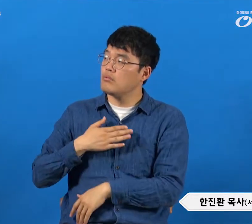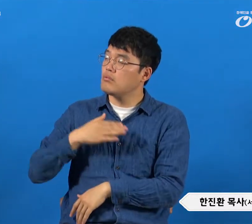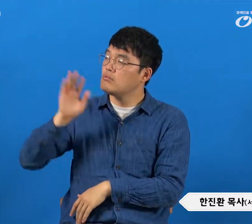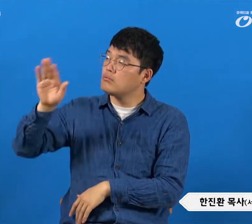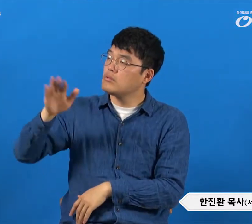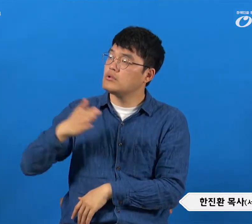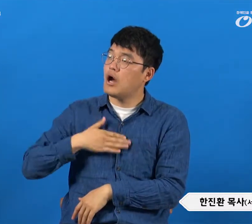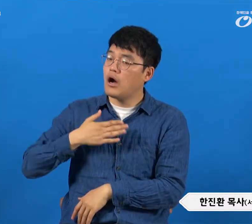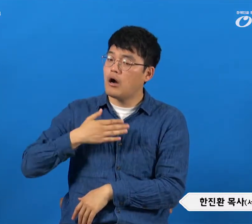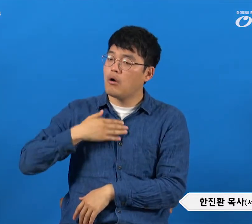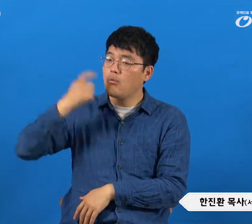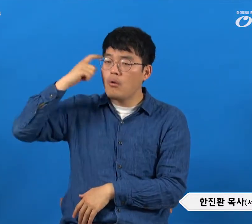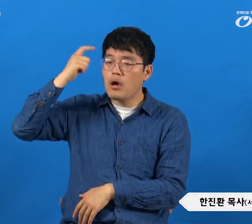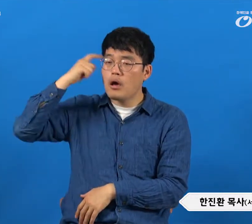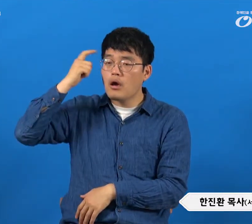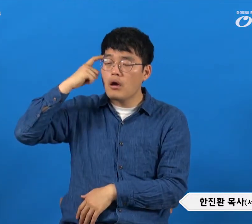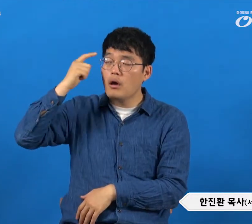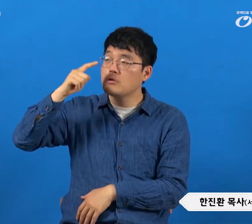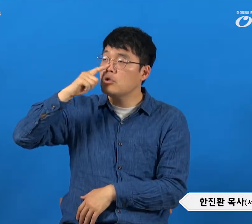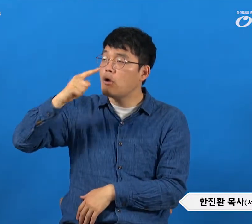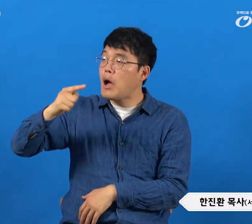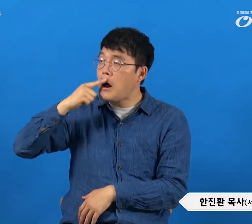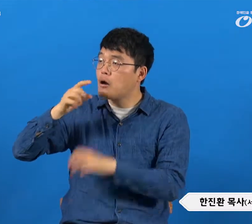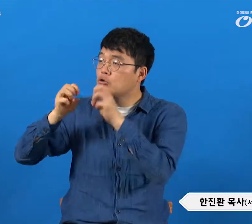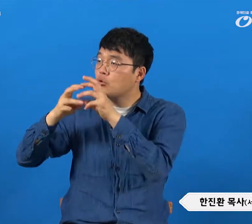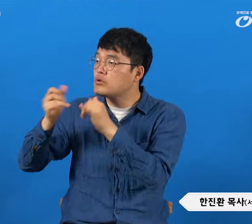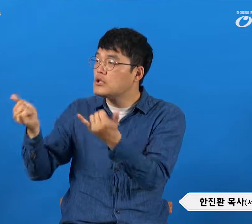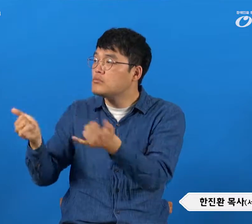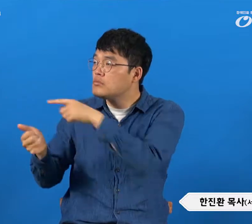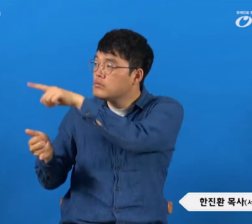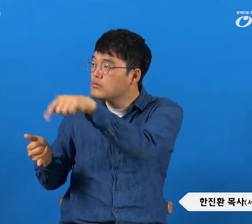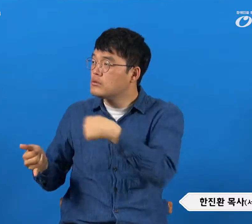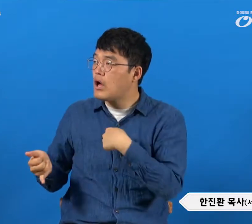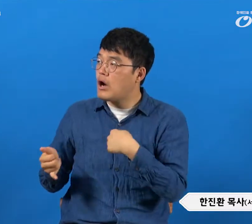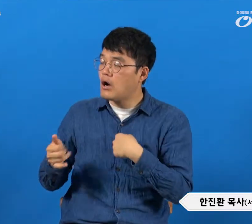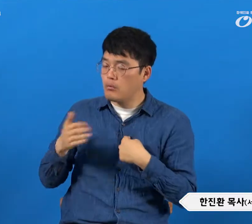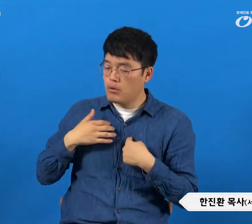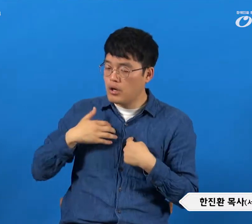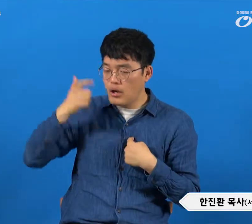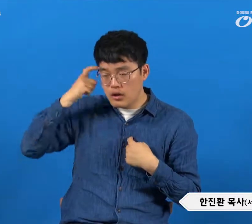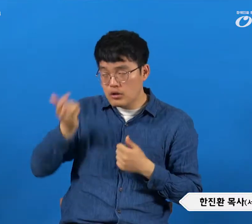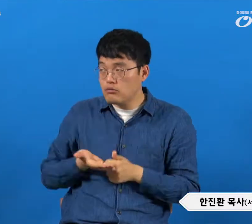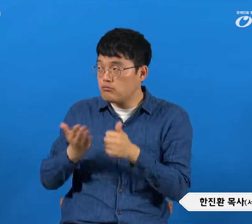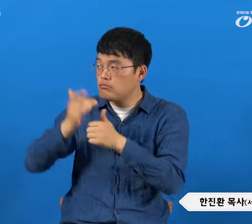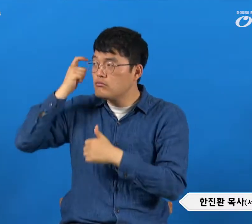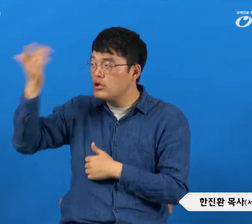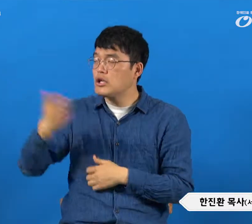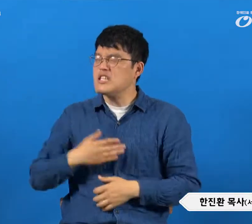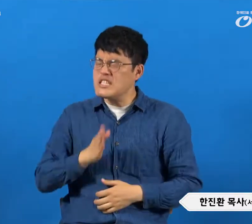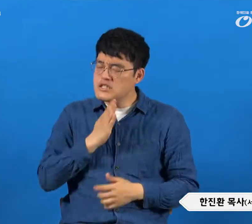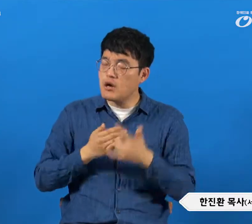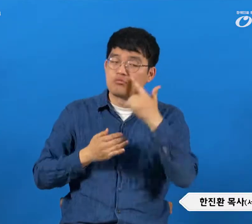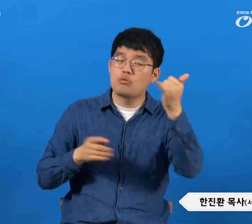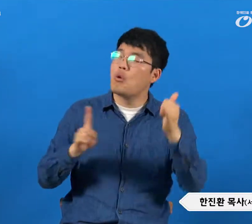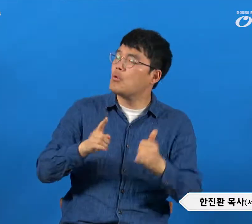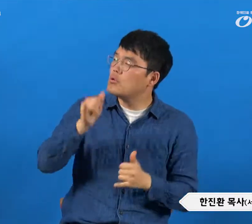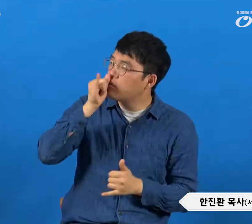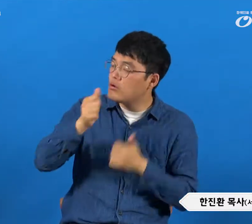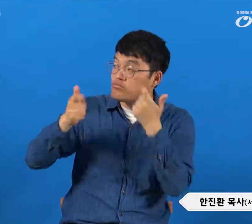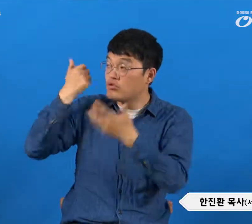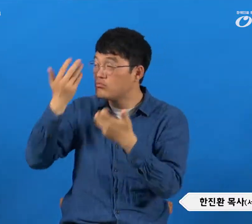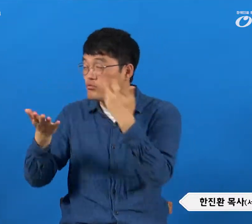있는지, 내 친부모는 어디 계신지 그걸 묻는 것입니다. 하루는 아이가 워낙